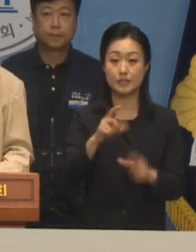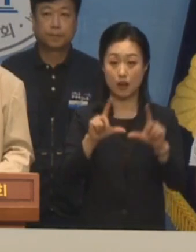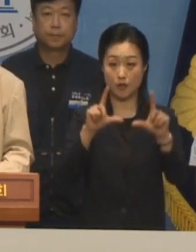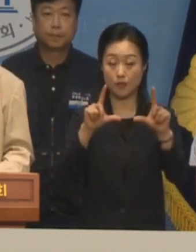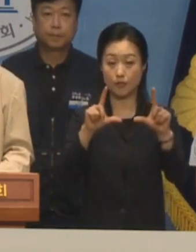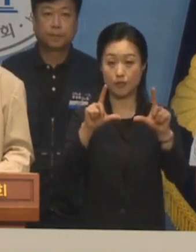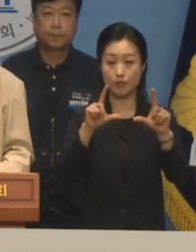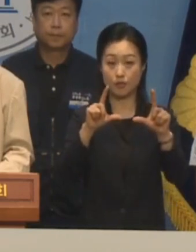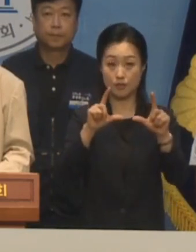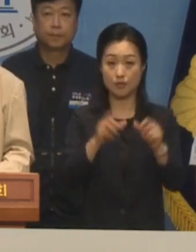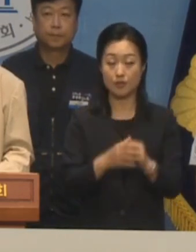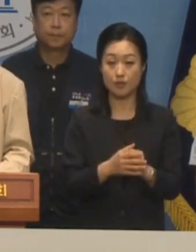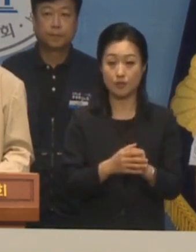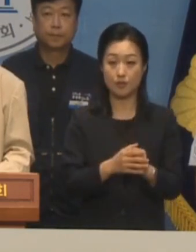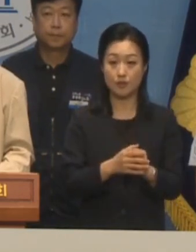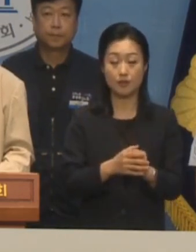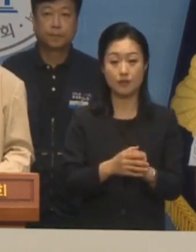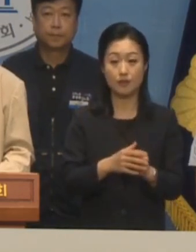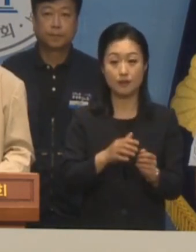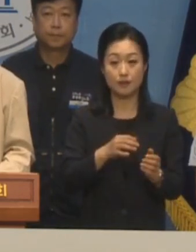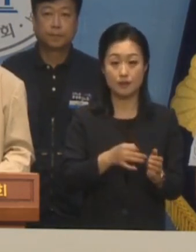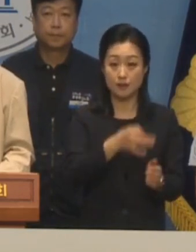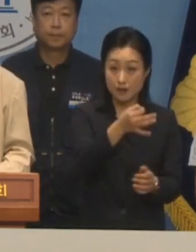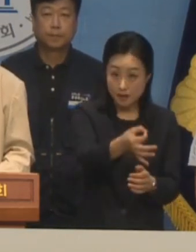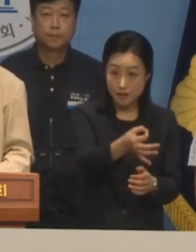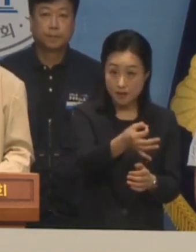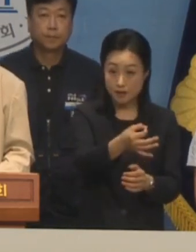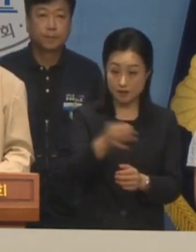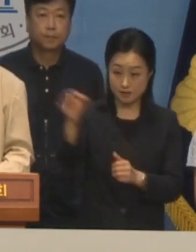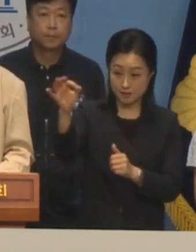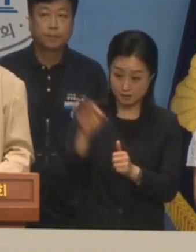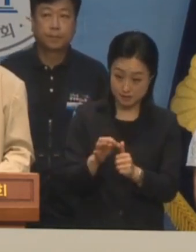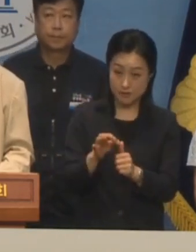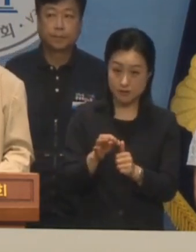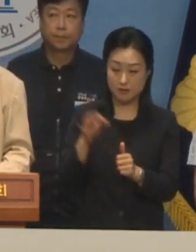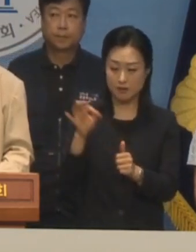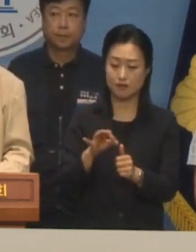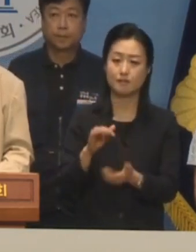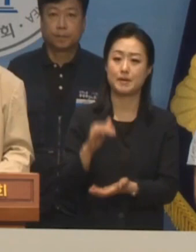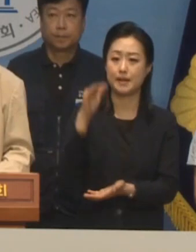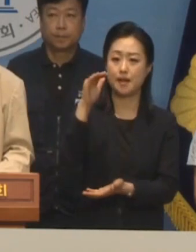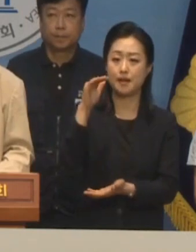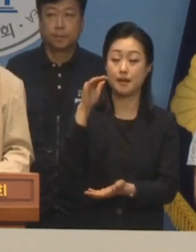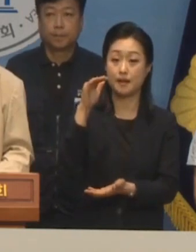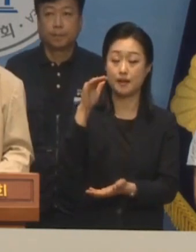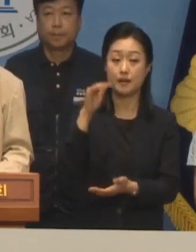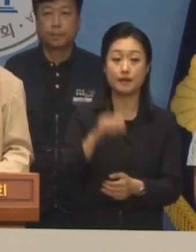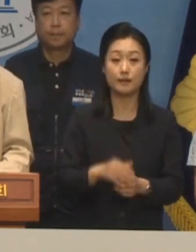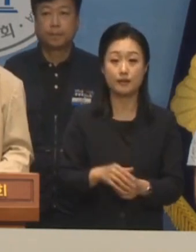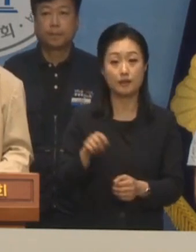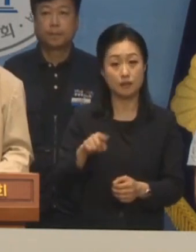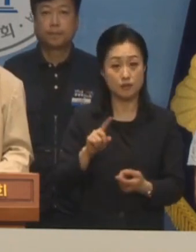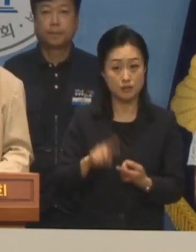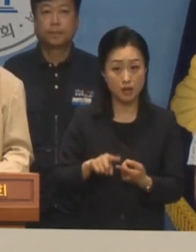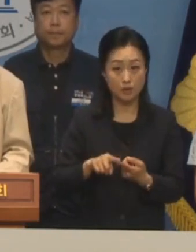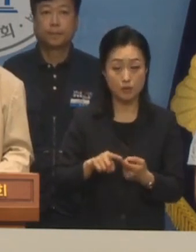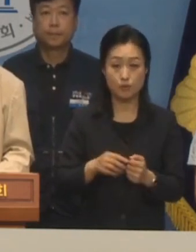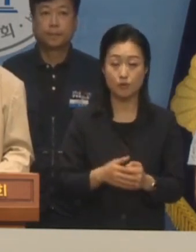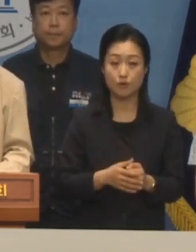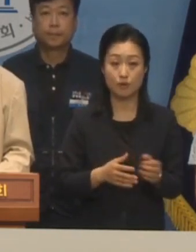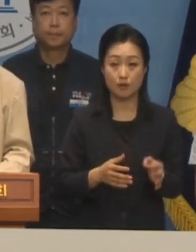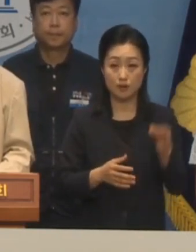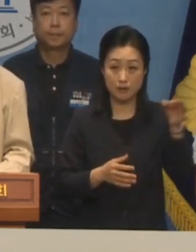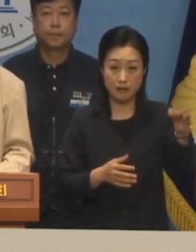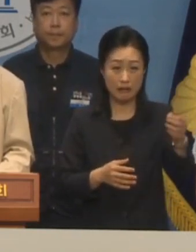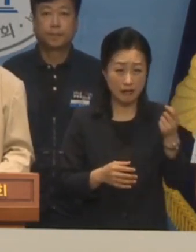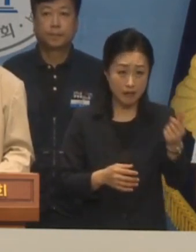2027년부터 수입보험료보다 지급해야 될 보험금이 많아집니다. 이대로 두면 수지 역전이